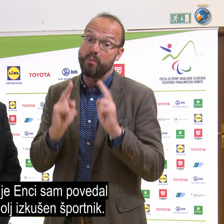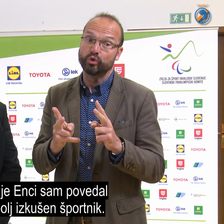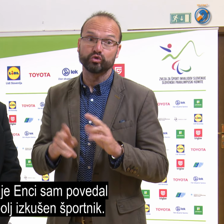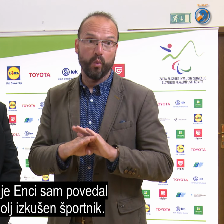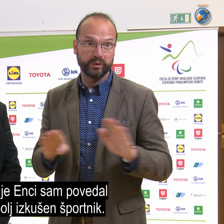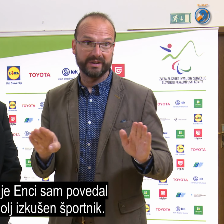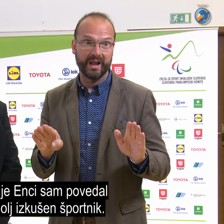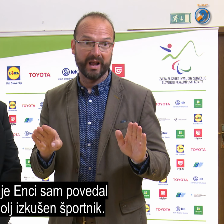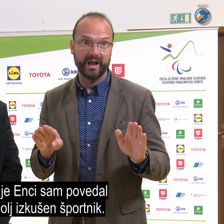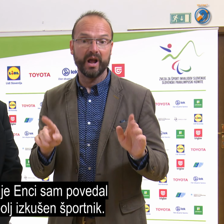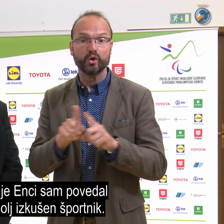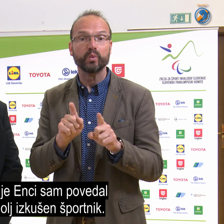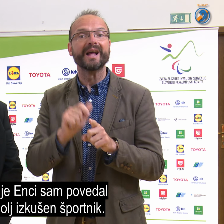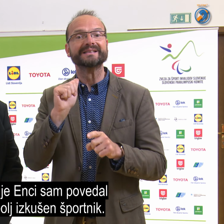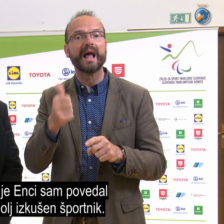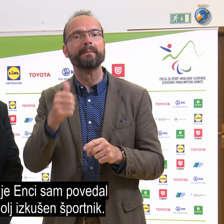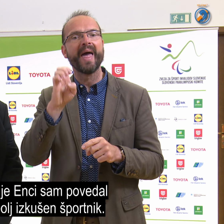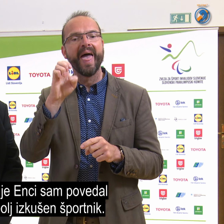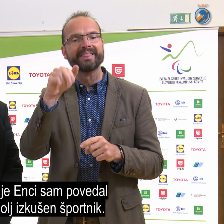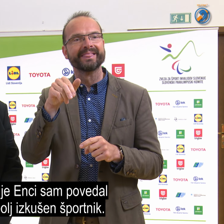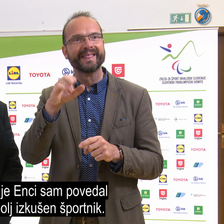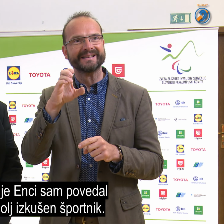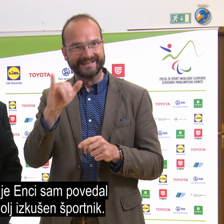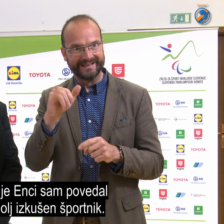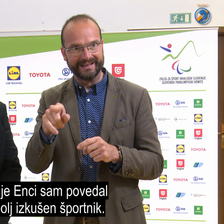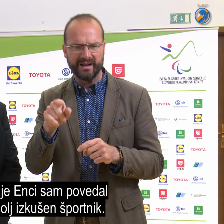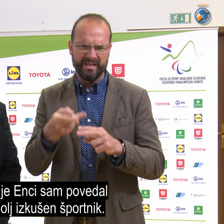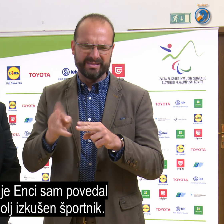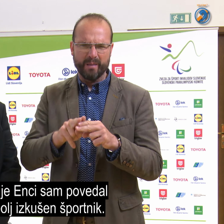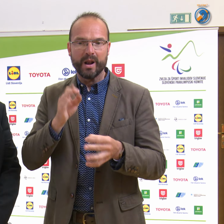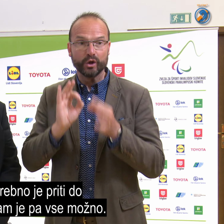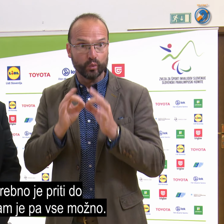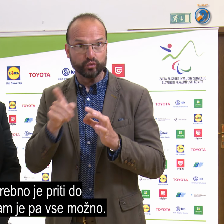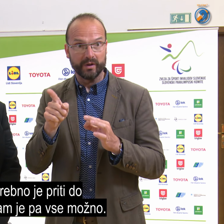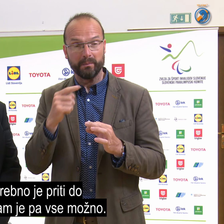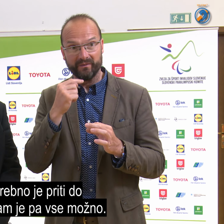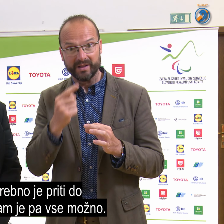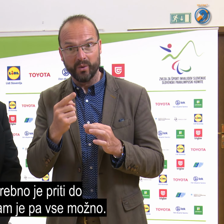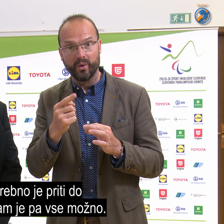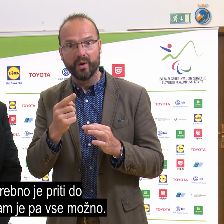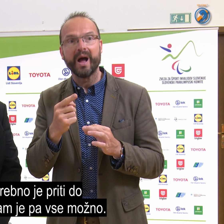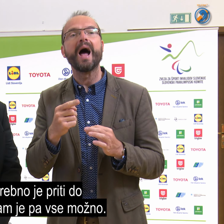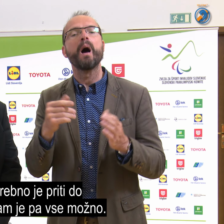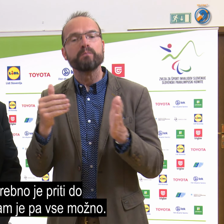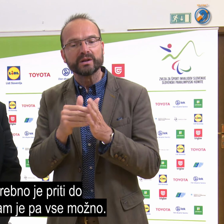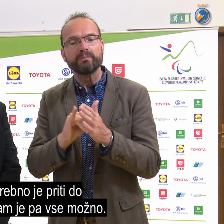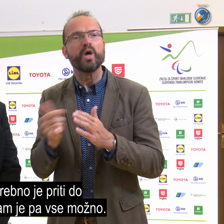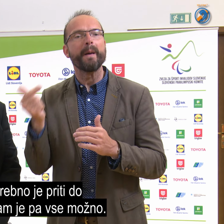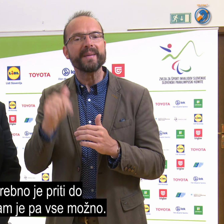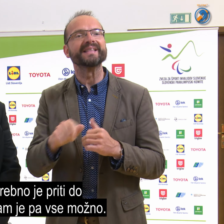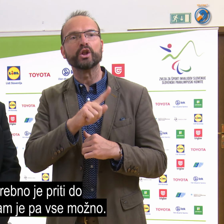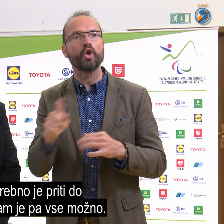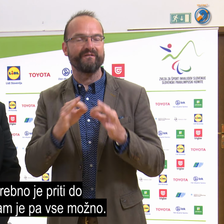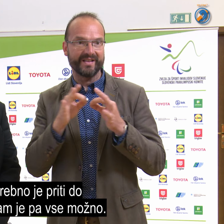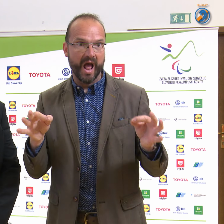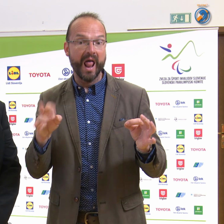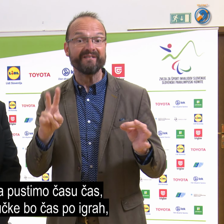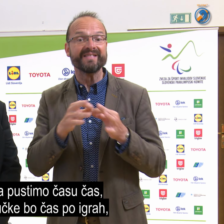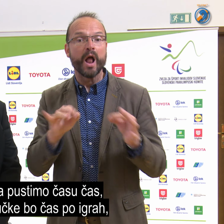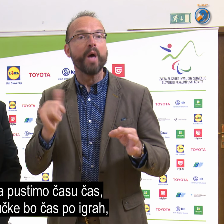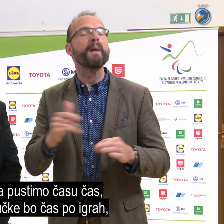tako kot je sam Enci povedal, kot bi rekel najbolj izkušen športnik, treba je priti do finala, v finalu je pa vse